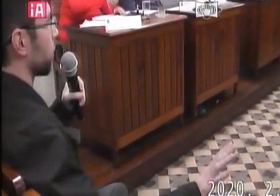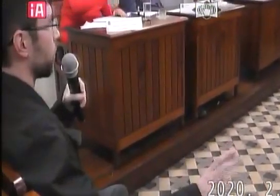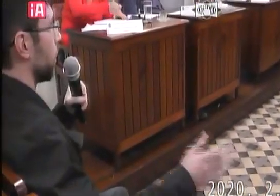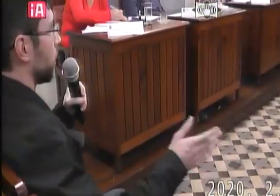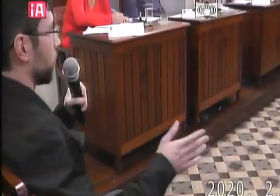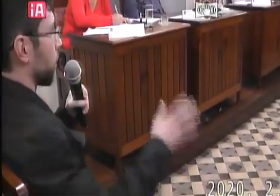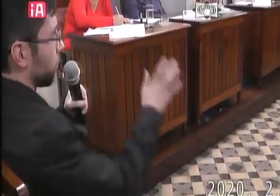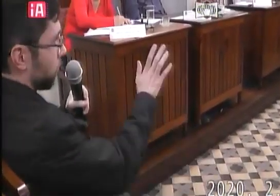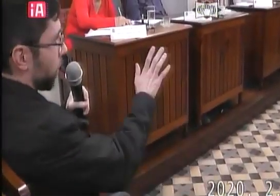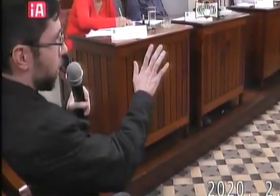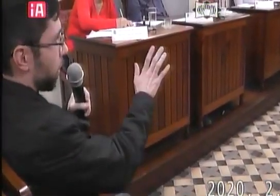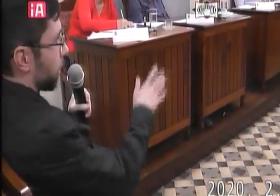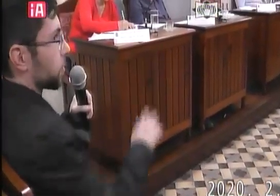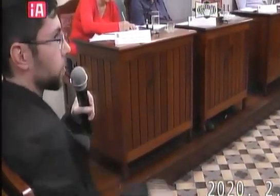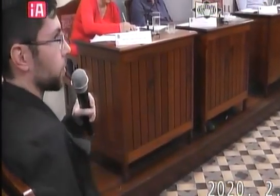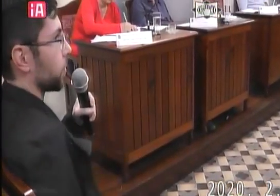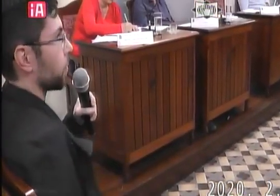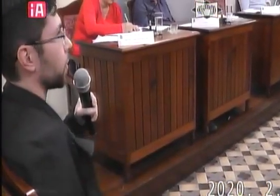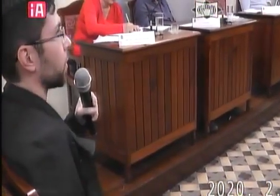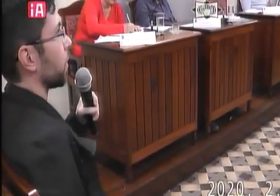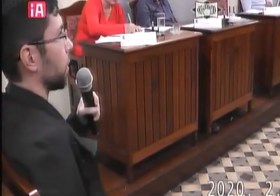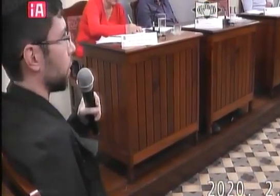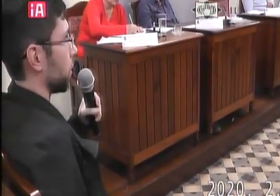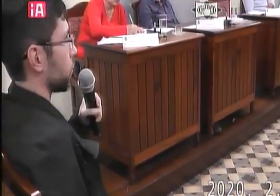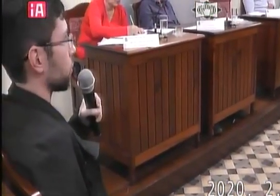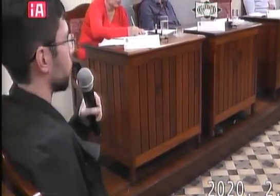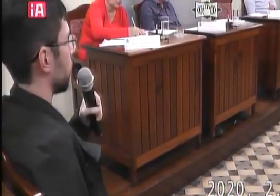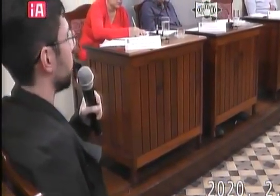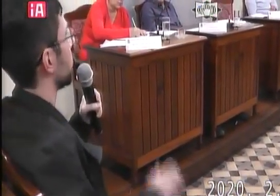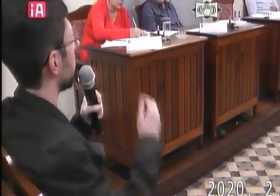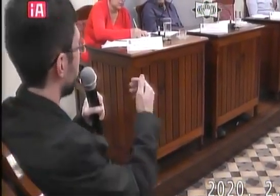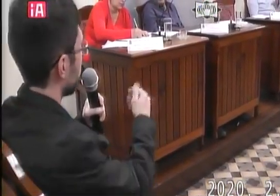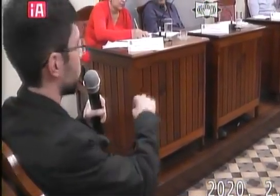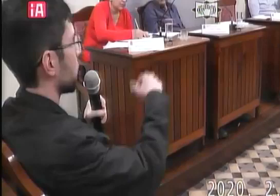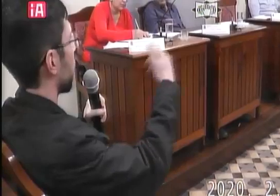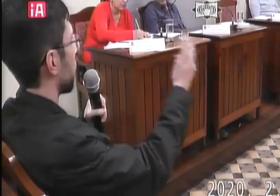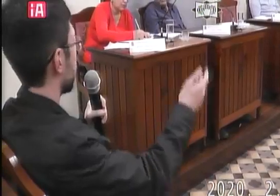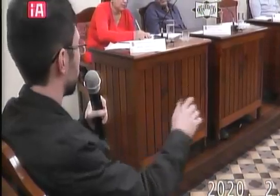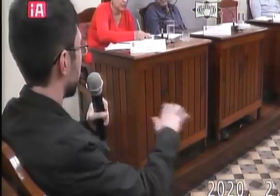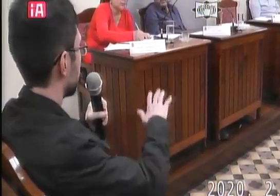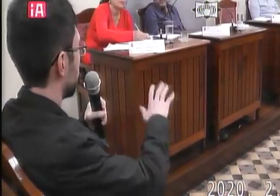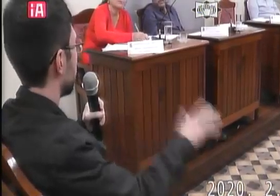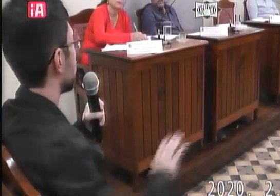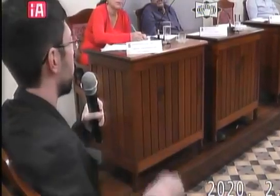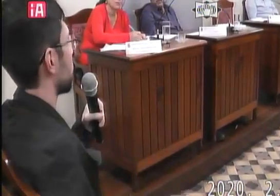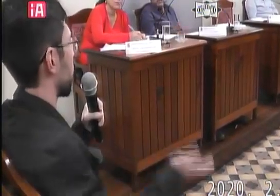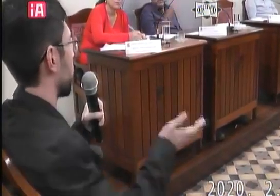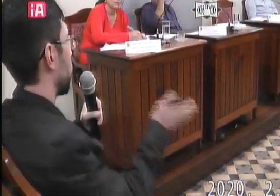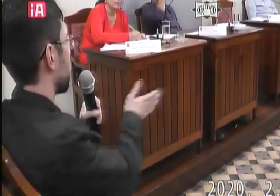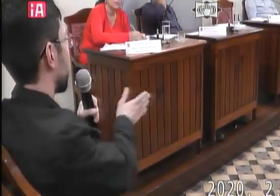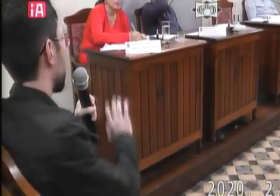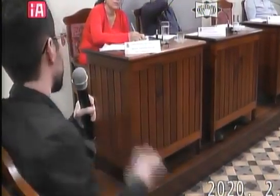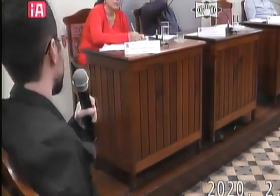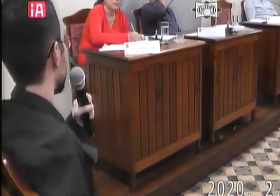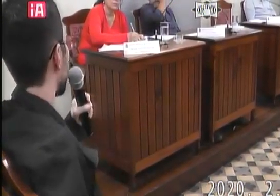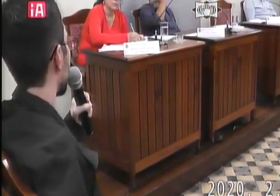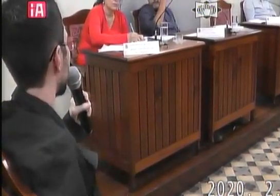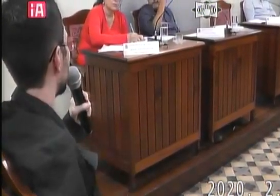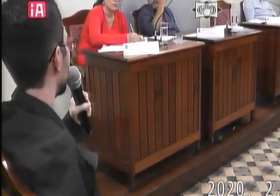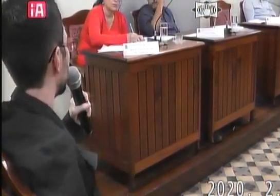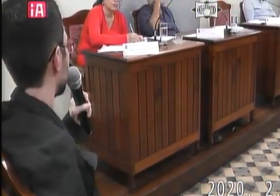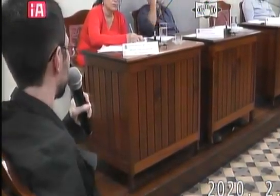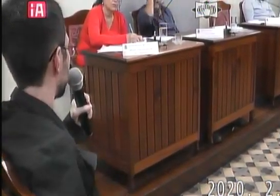isso agora. Então, só aposentadorias e pensões. Aposentadorias e pensões. Todo tipo de licença vai ficar por conta agora